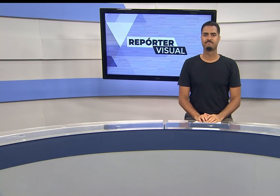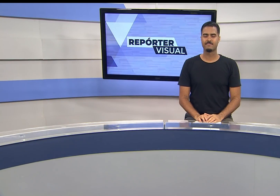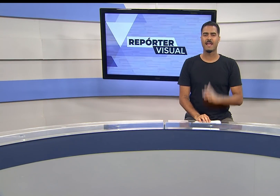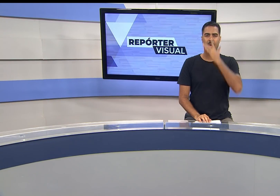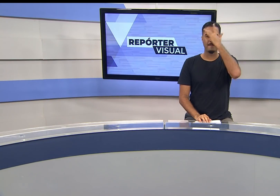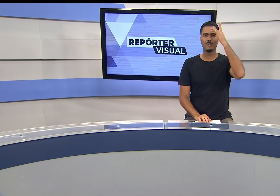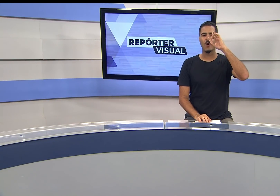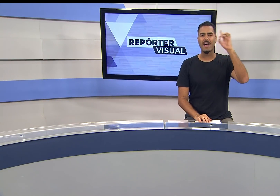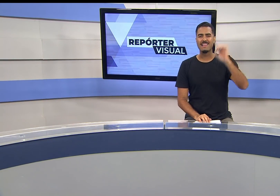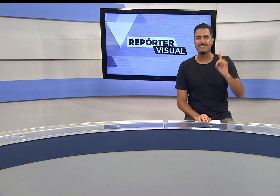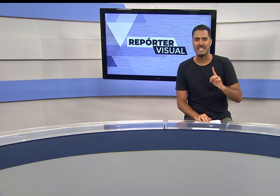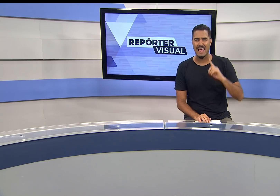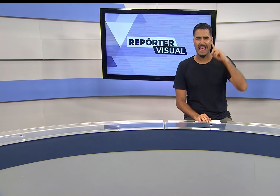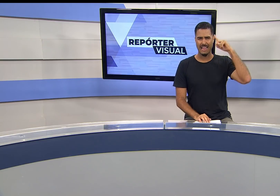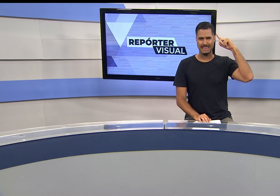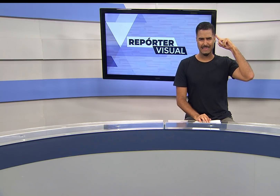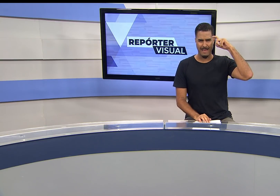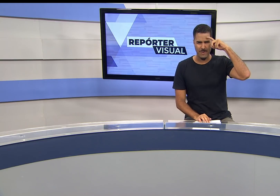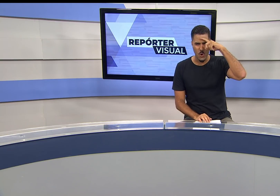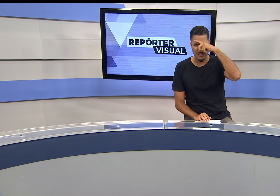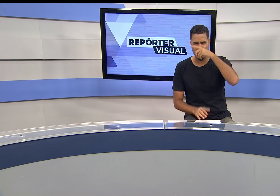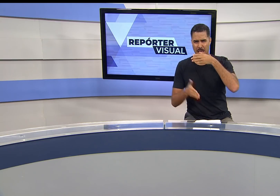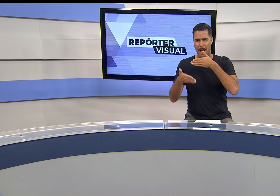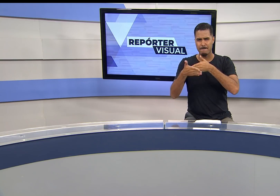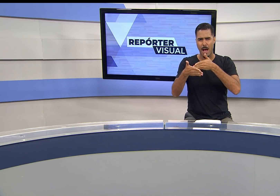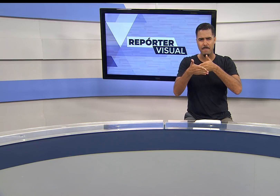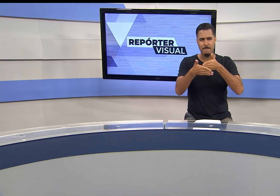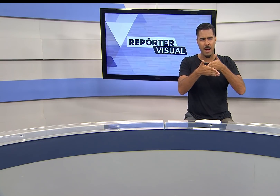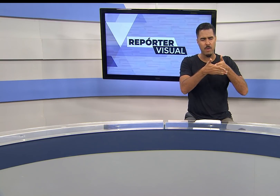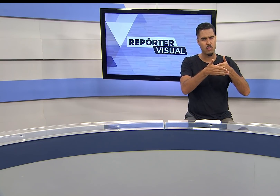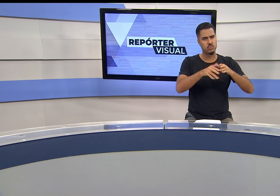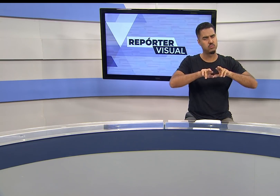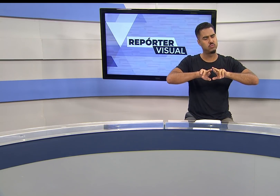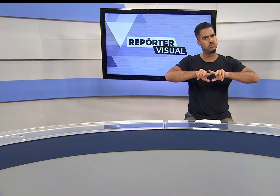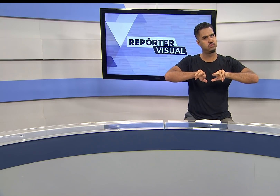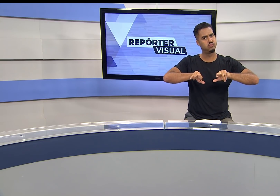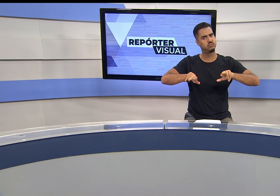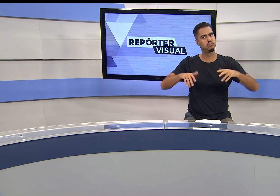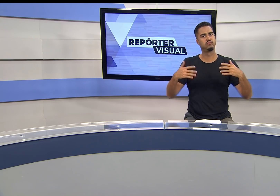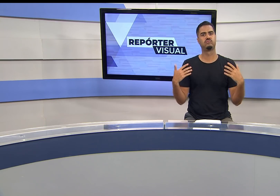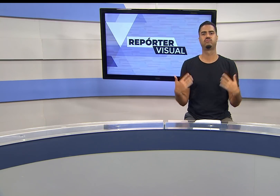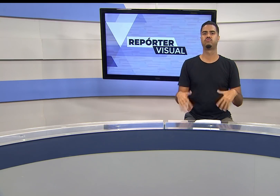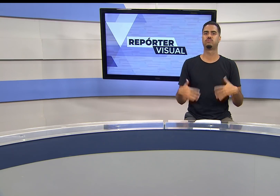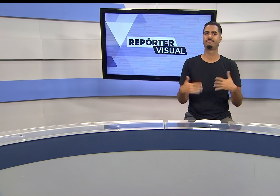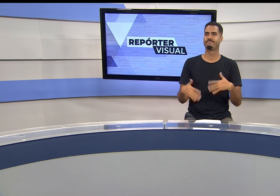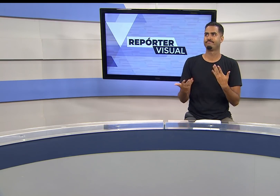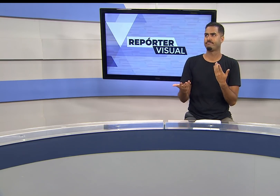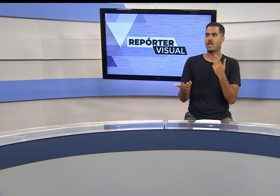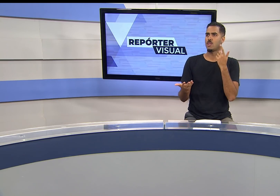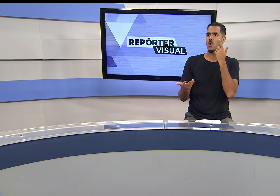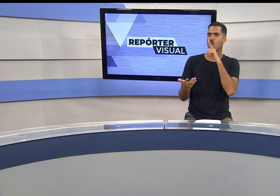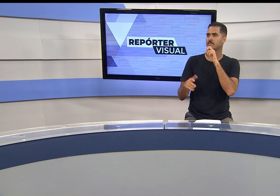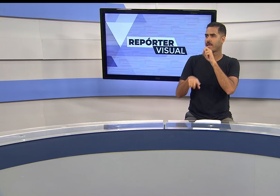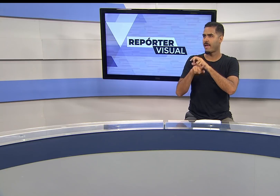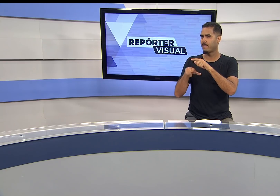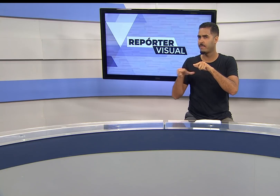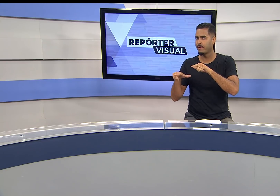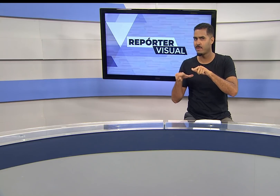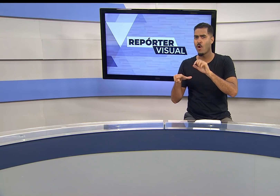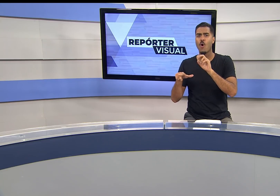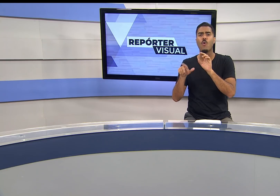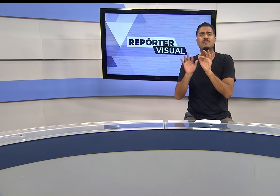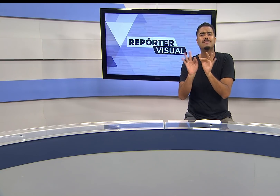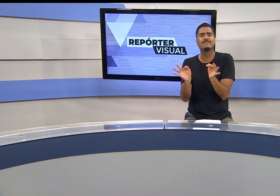As dificuldades que as pessoas com deficiência encontram são as mais variadas, desde conseguir um emprego até